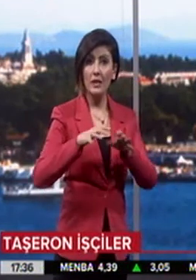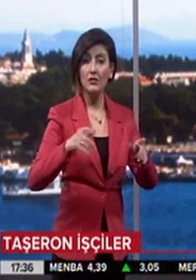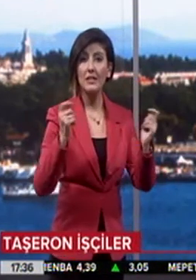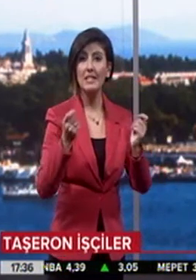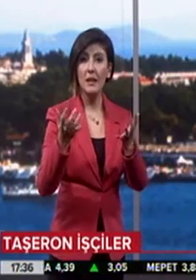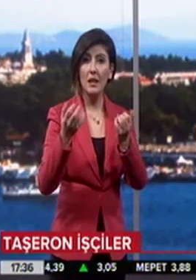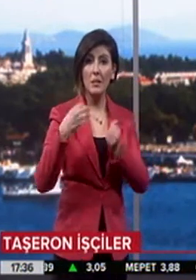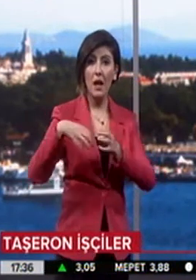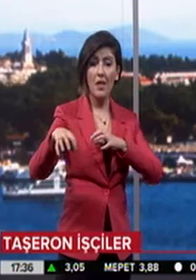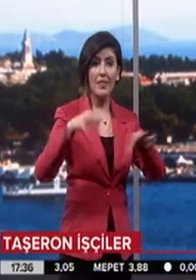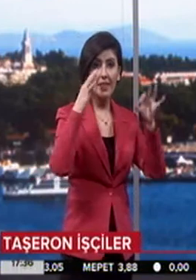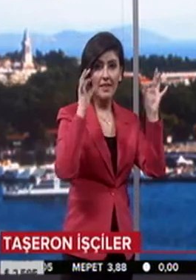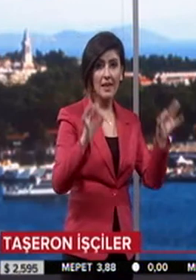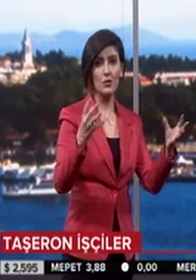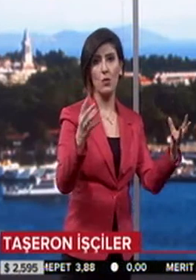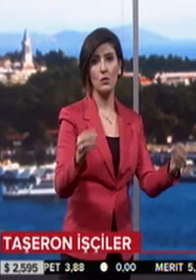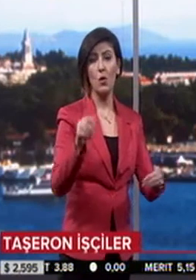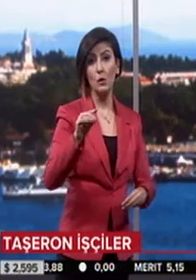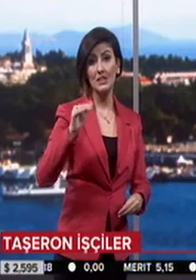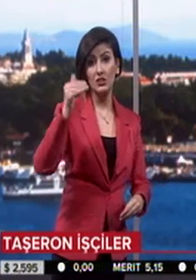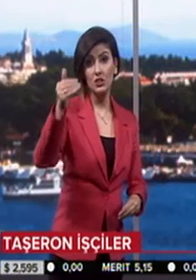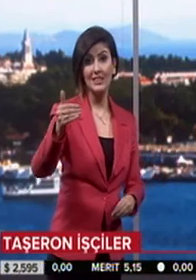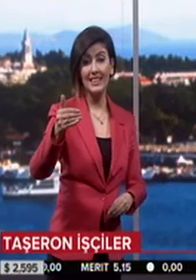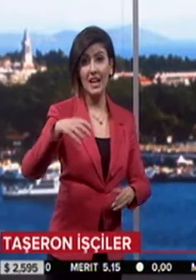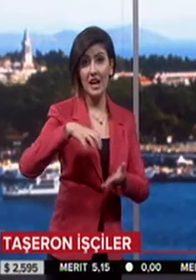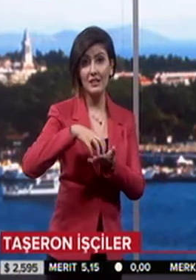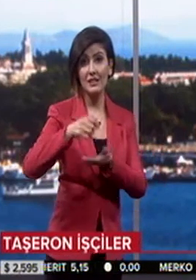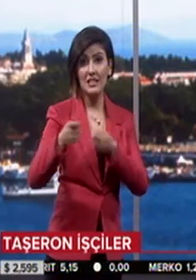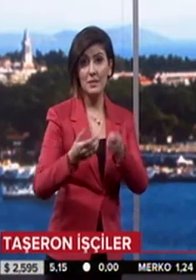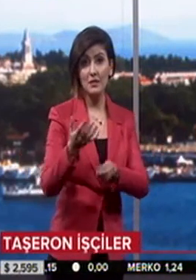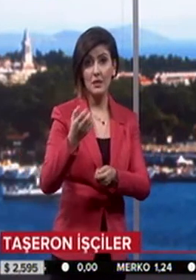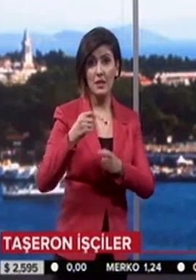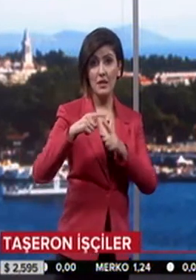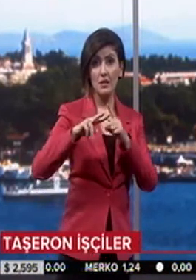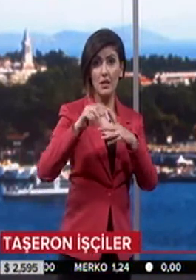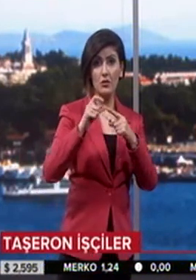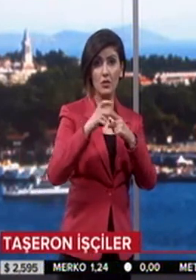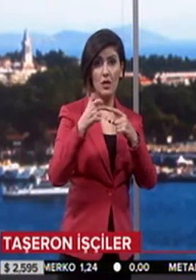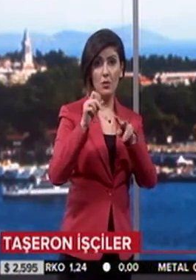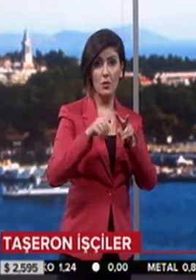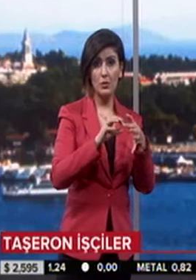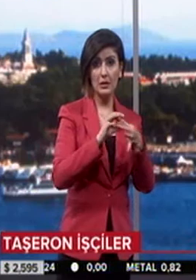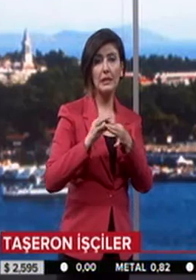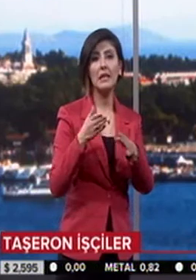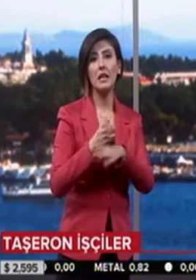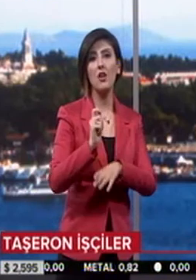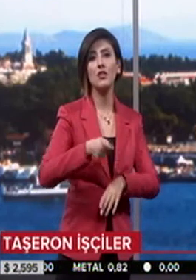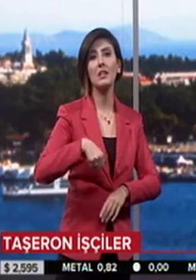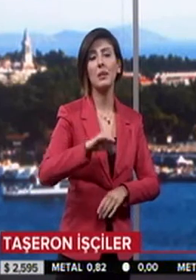hizmet alım alanları netleşmiş olacak. Onun dışındaki alanlarda hizmet alımı taşeronla ilgili gerçekleştirilmeyecek ifadelerini